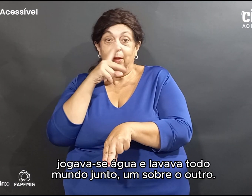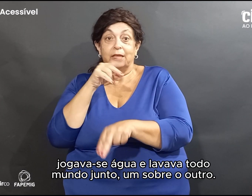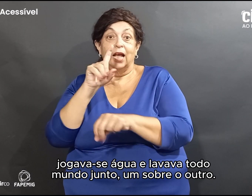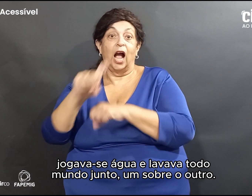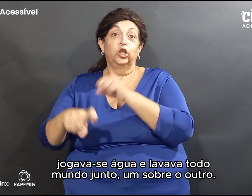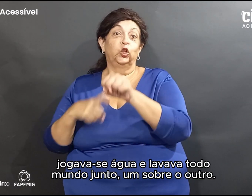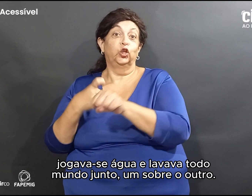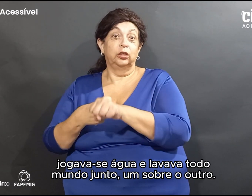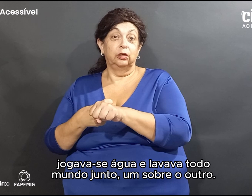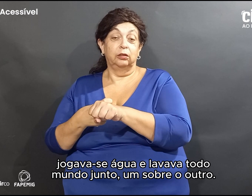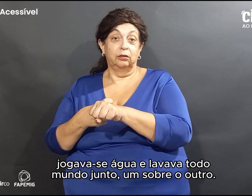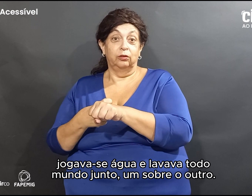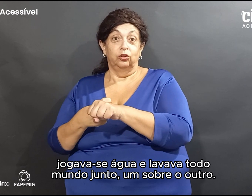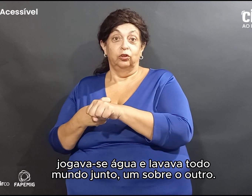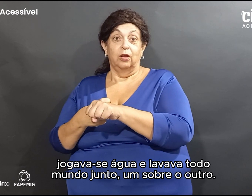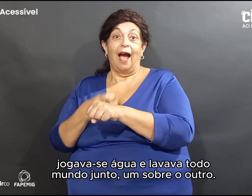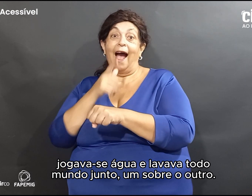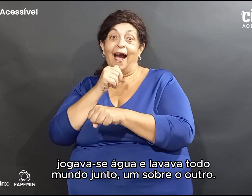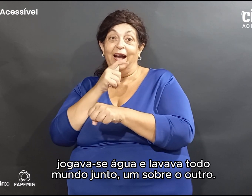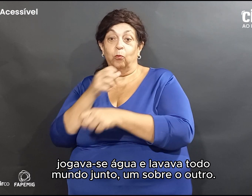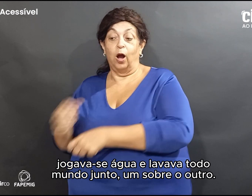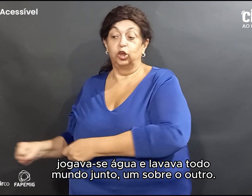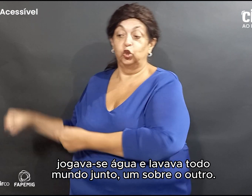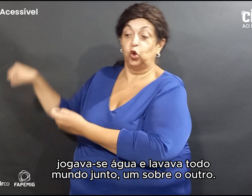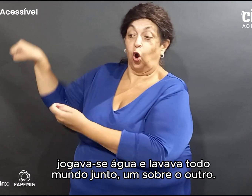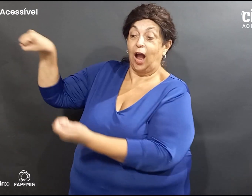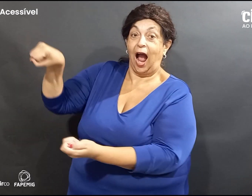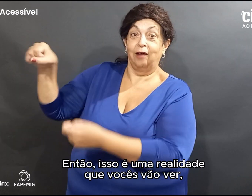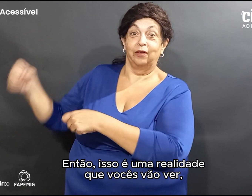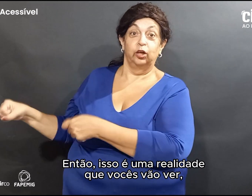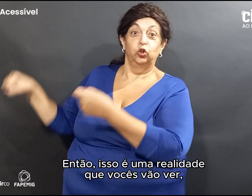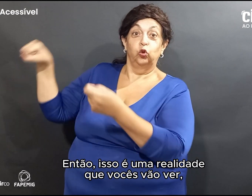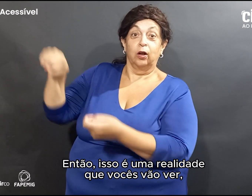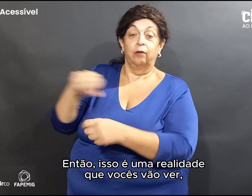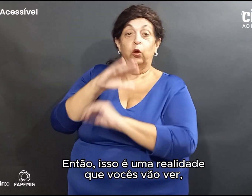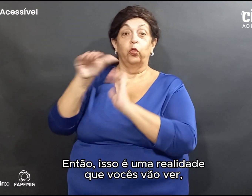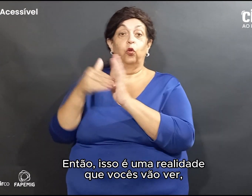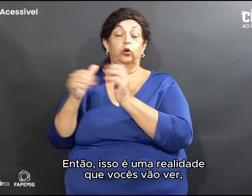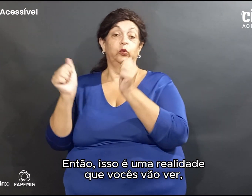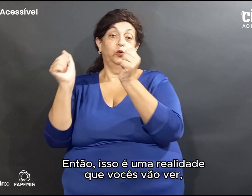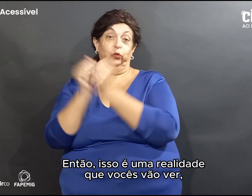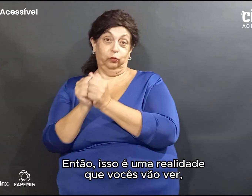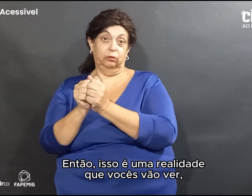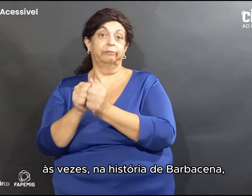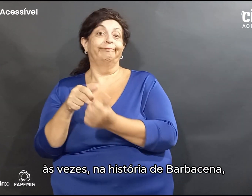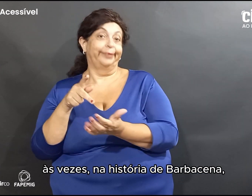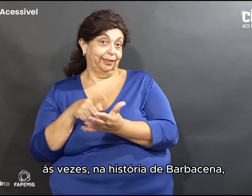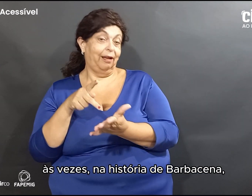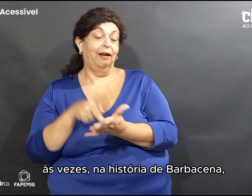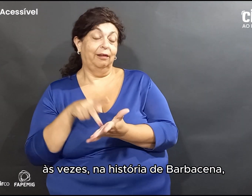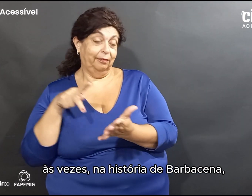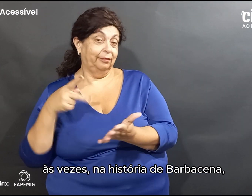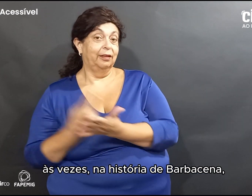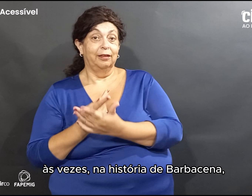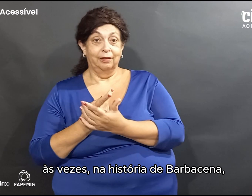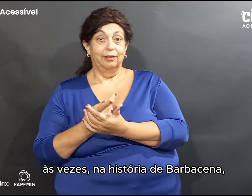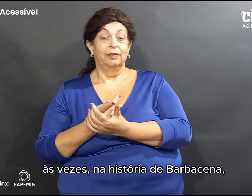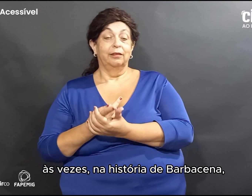jogava-se água e lavava todo mundo junto, um sobre o outro, né? Então, isso é uma realidade que vocês vão ver, às vezes, na história